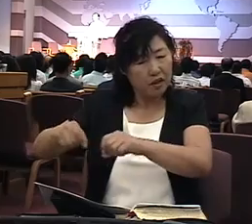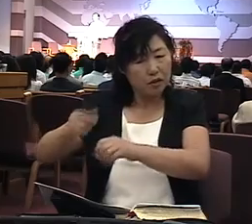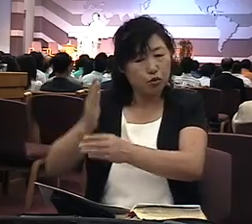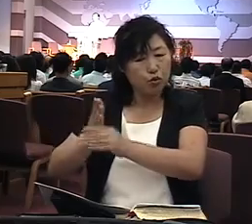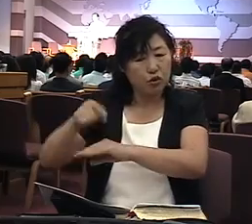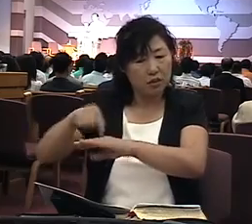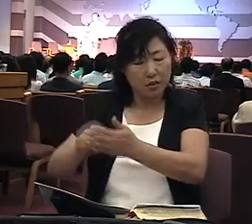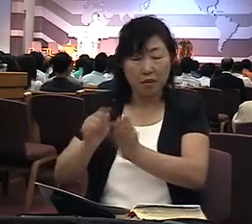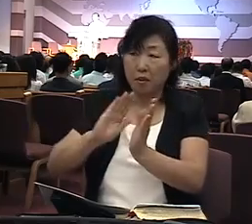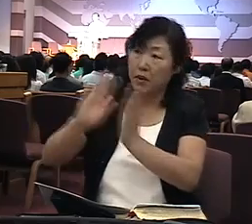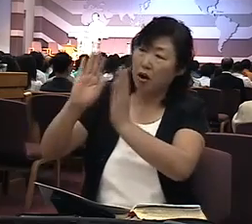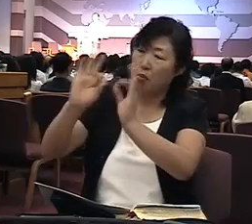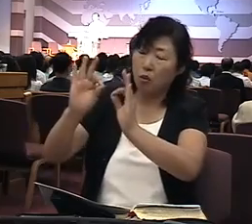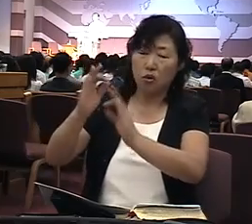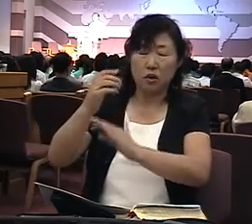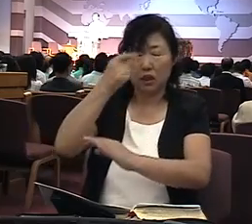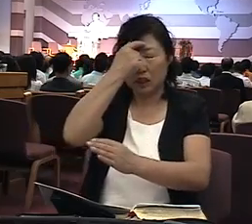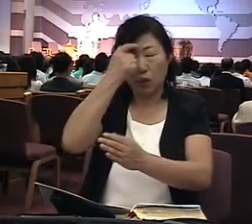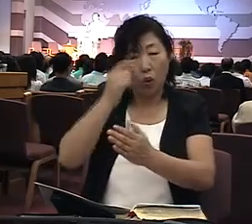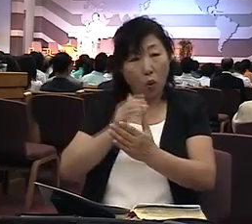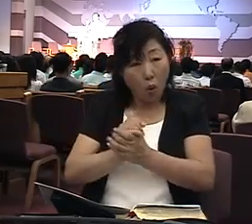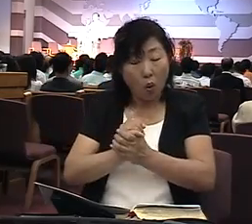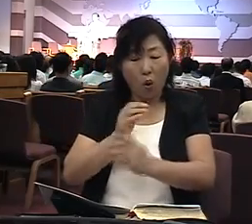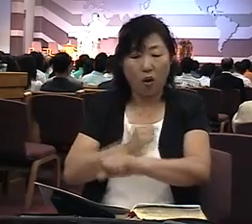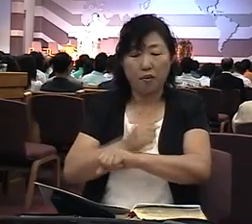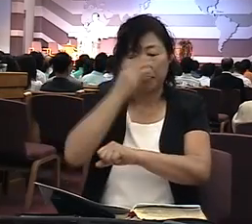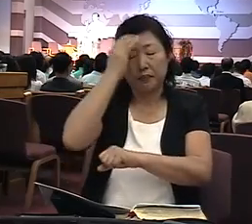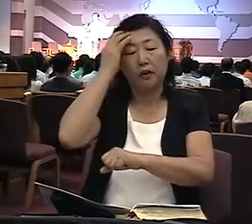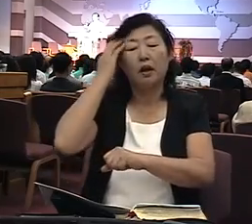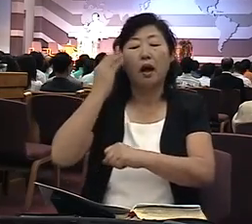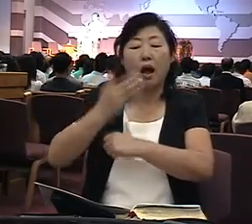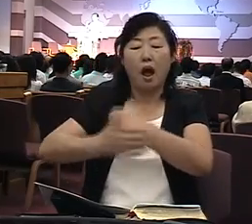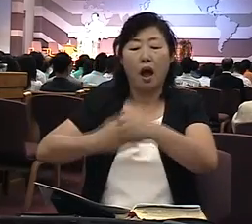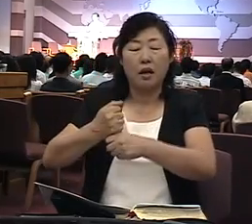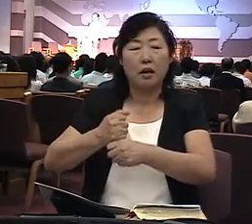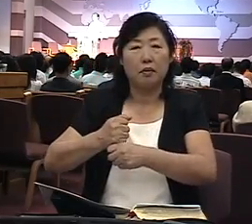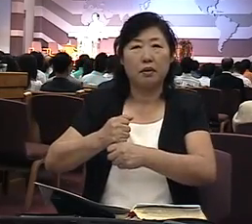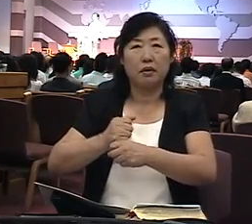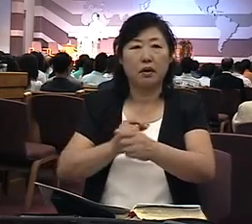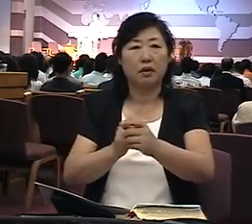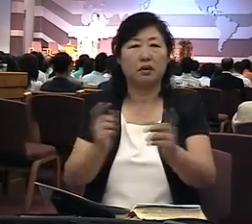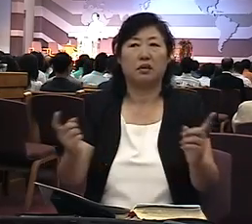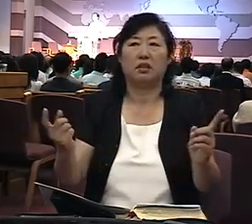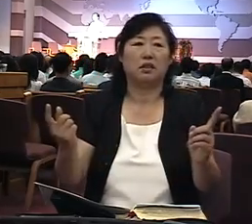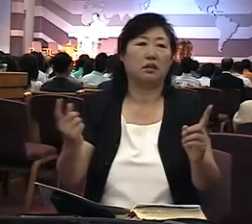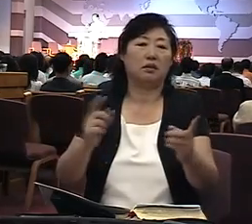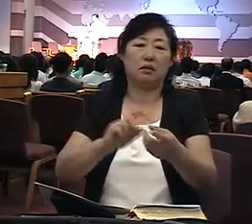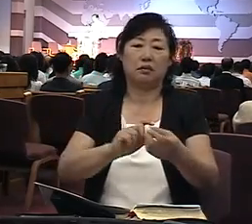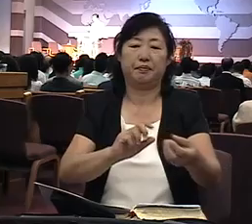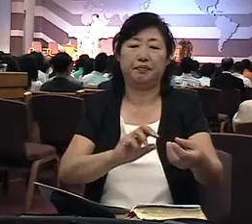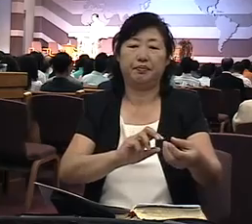바라보고 기도하며 하나님이 하실 역전의 역사를 기다려보고 하나님 편에 철저하게